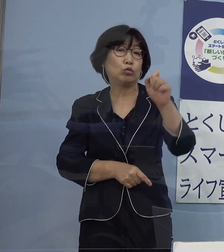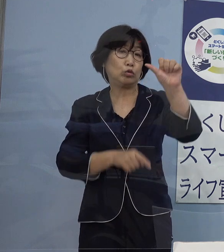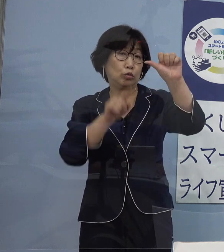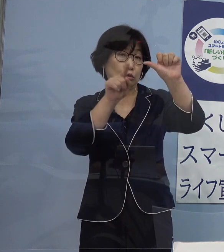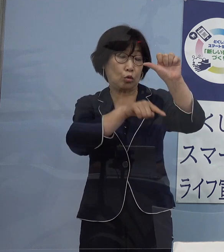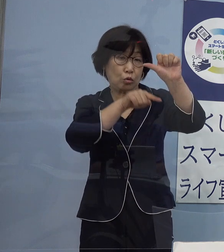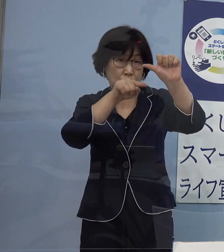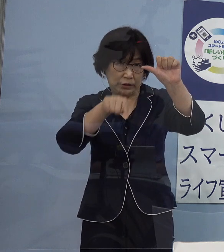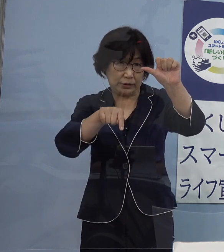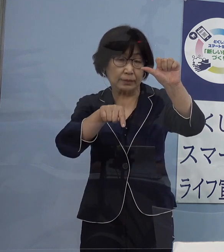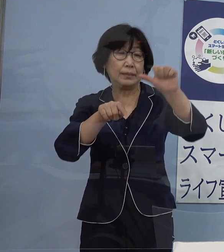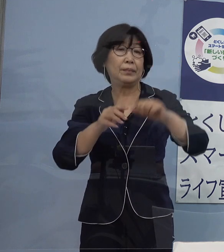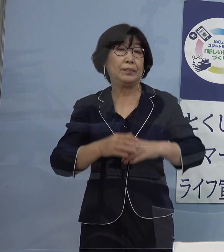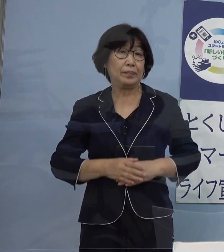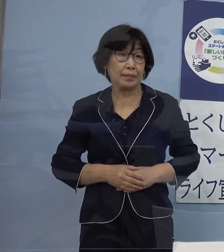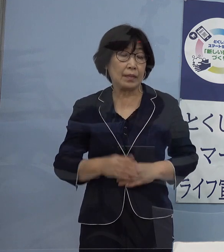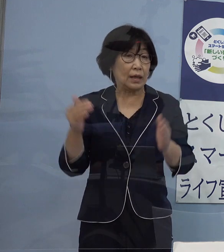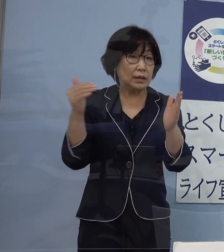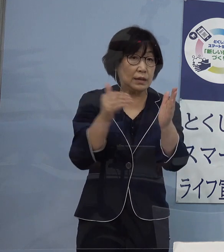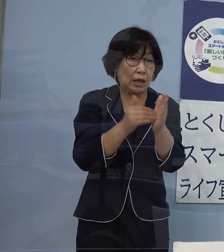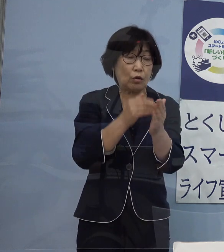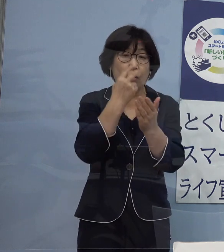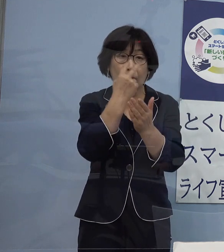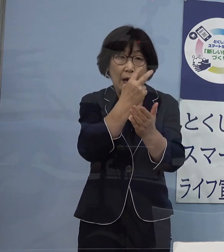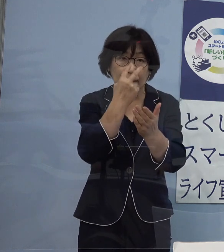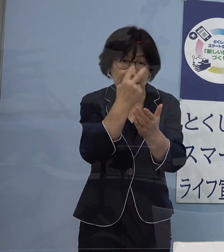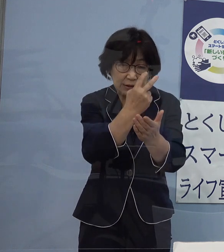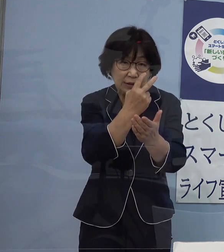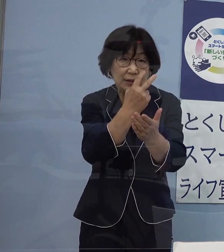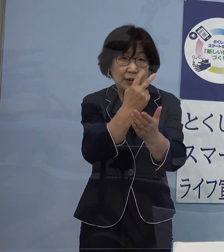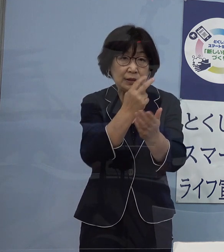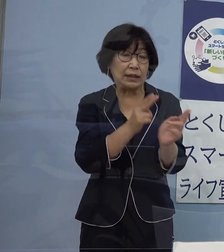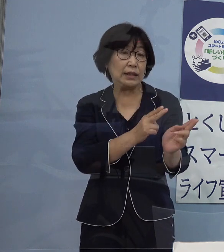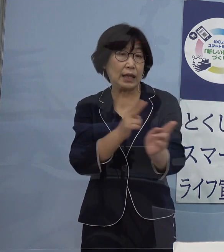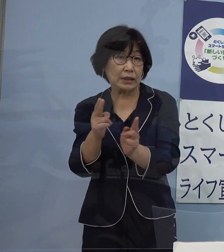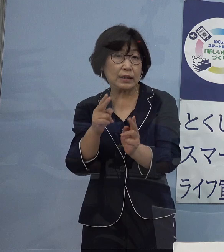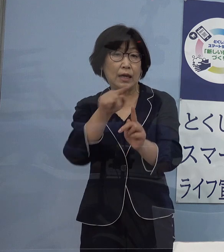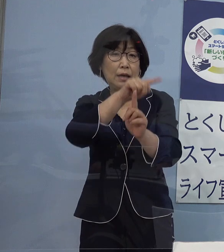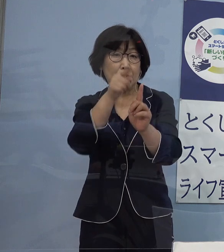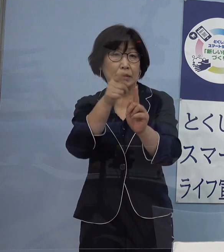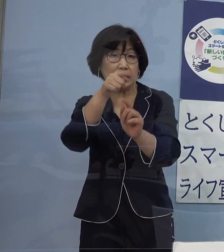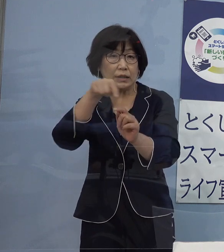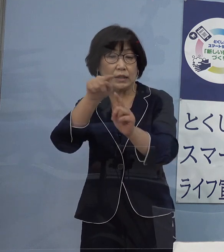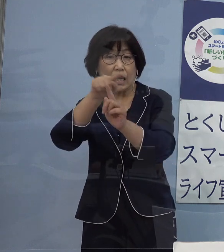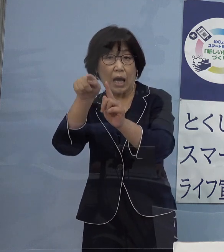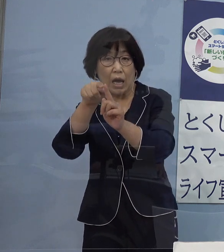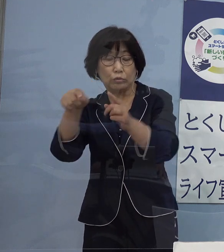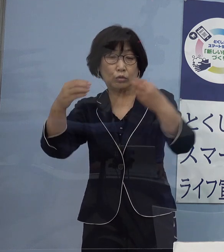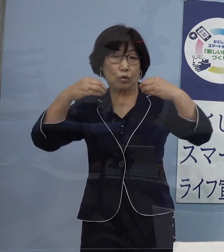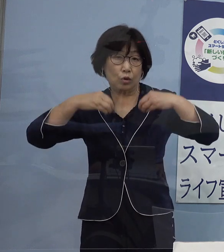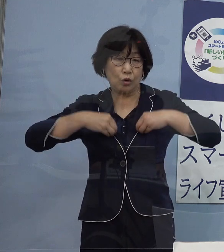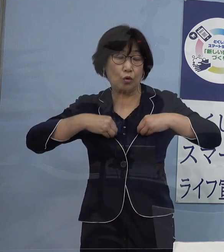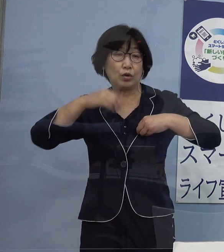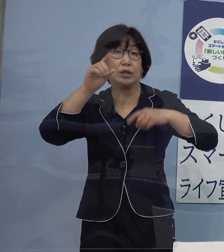。最後、監視体制としての PCR 陽性率については